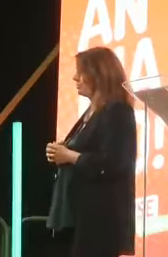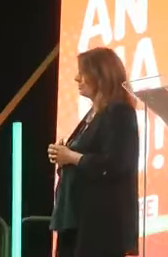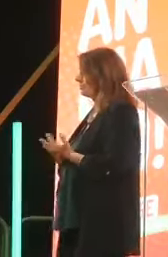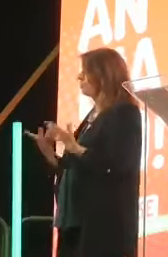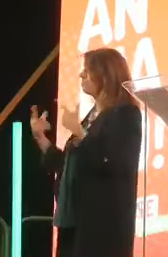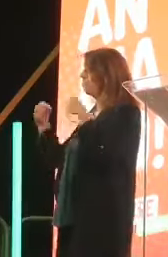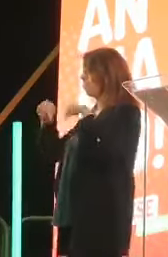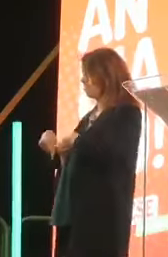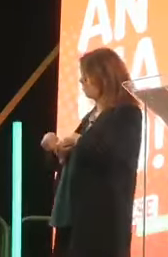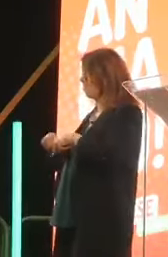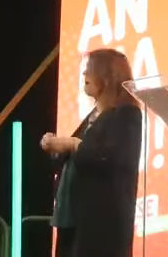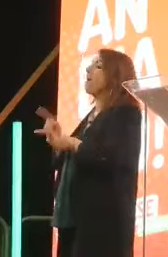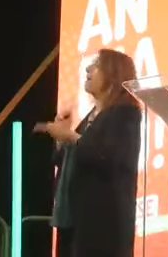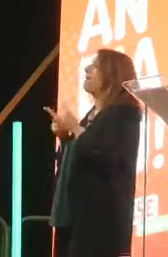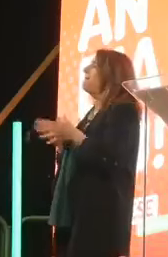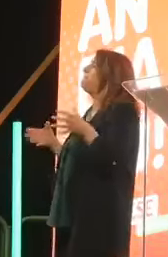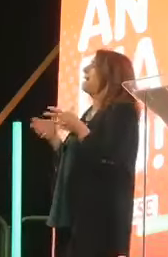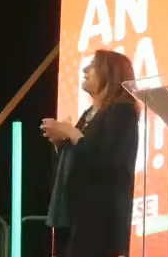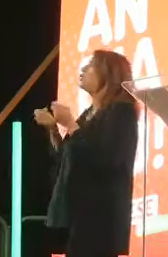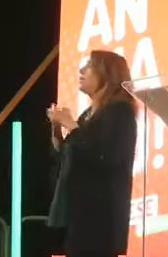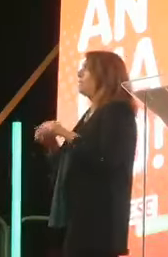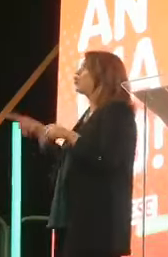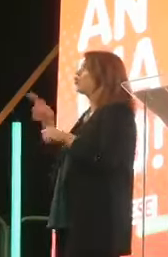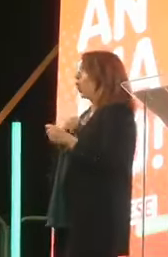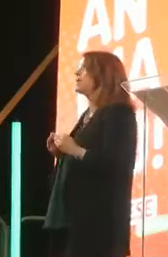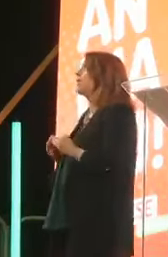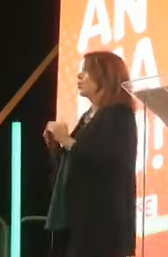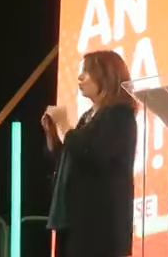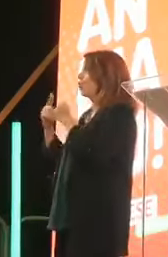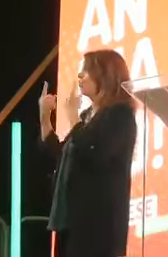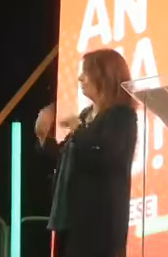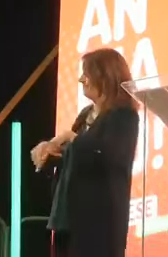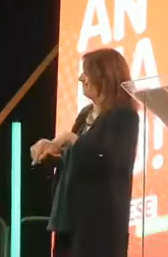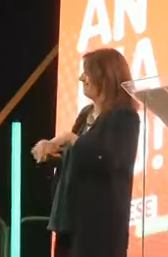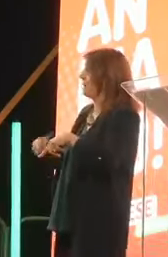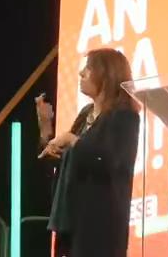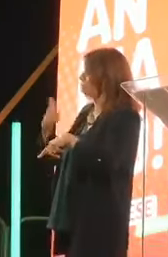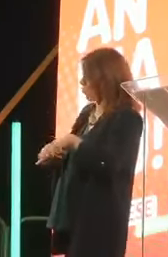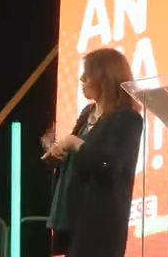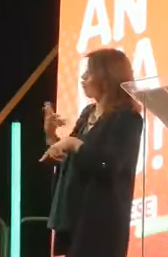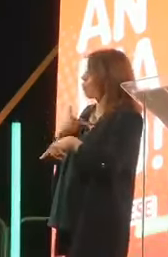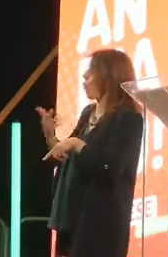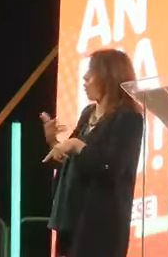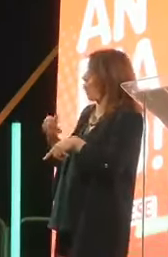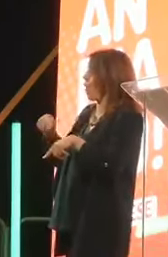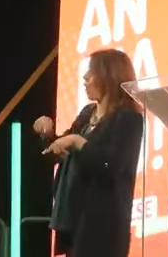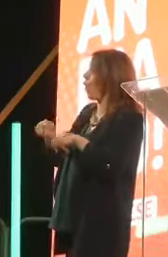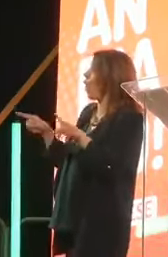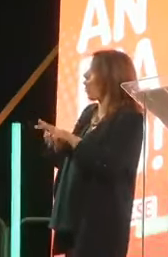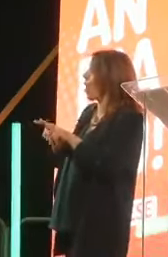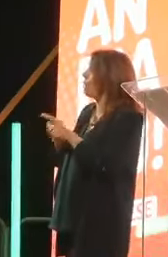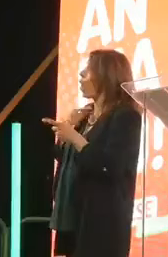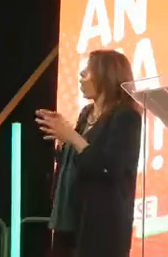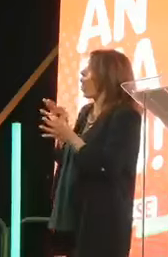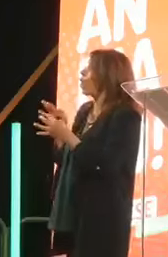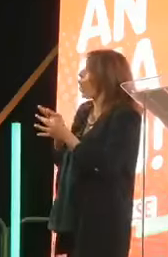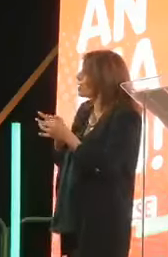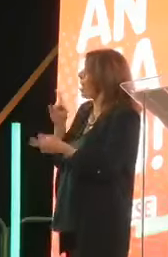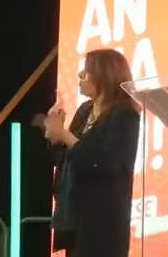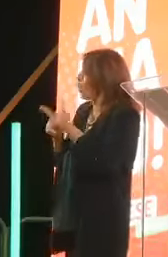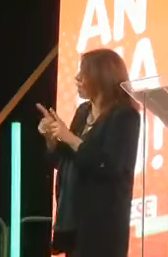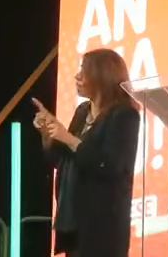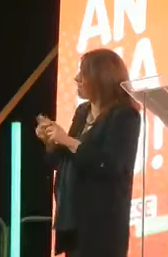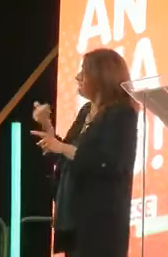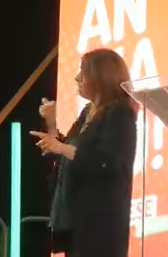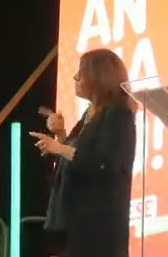Questo è il Partito Democratico che stiamo ricostruendo, perché c'è qualcosa che viene prima del consenso anche in politica ed